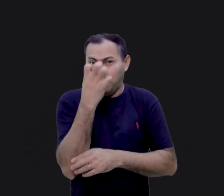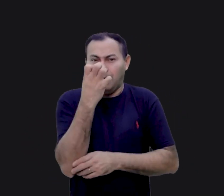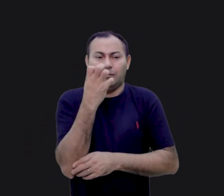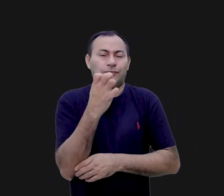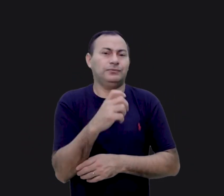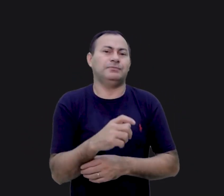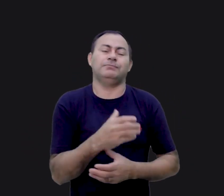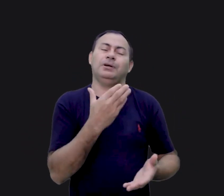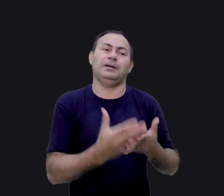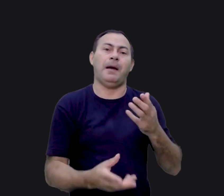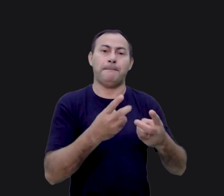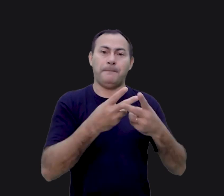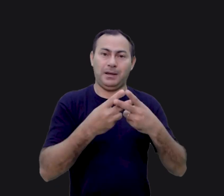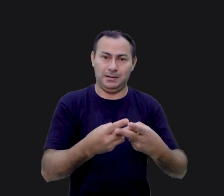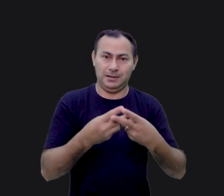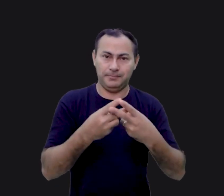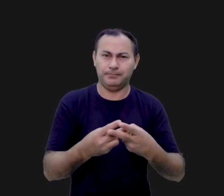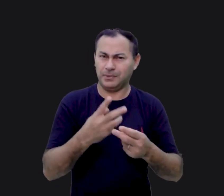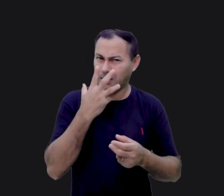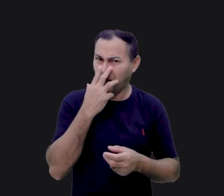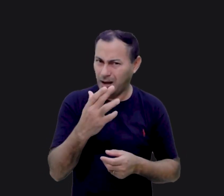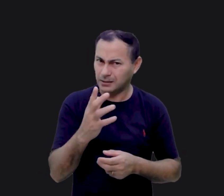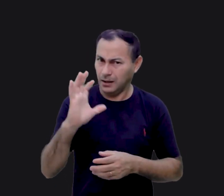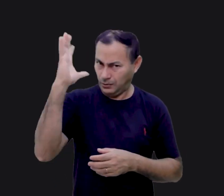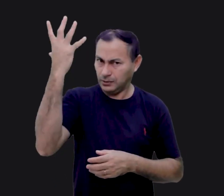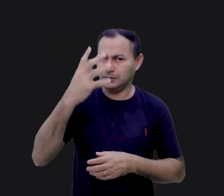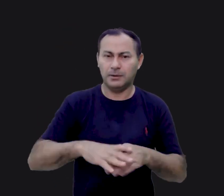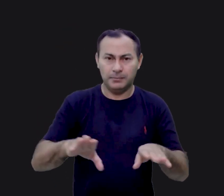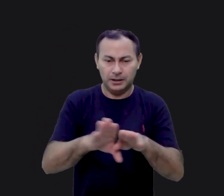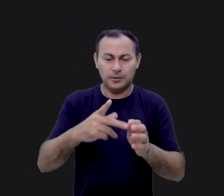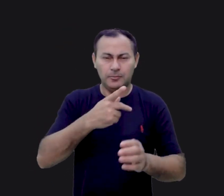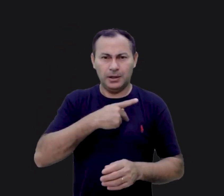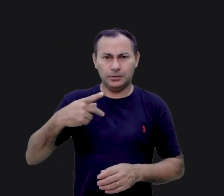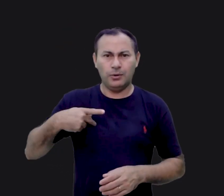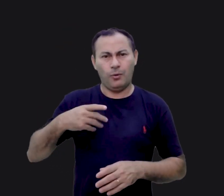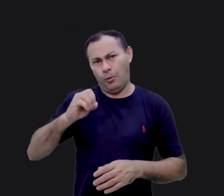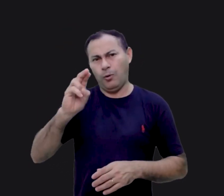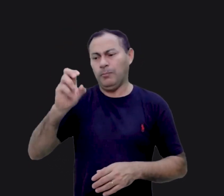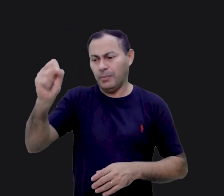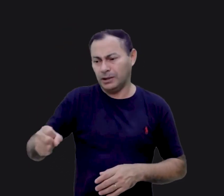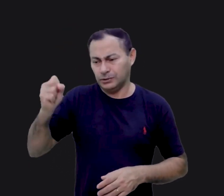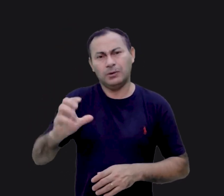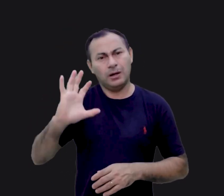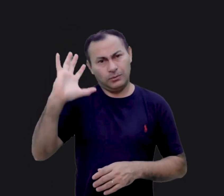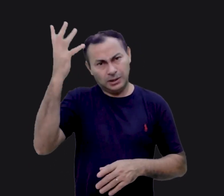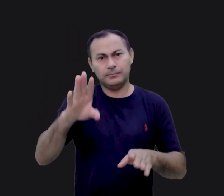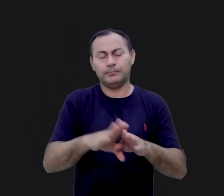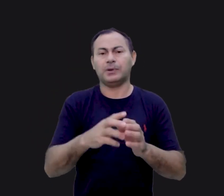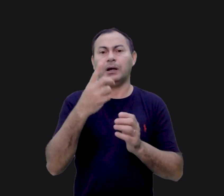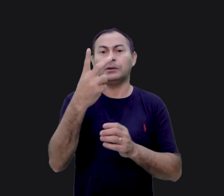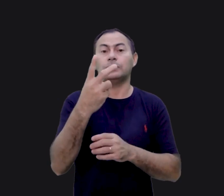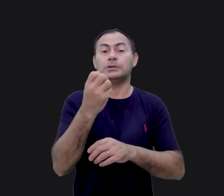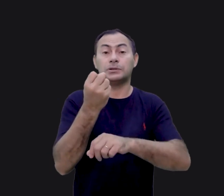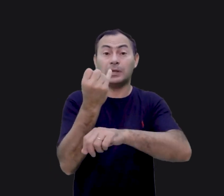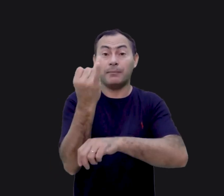bravo e perdi totalmente a paciência você não acha que isso acontece com Pastores não é pois é mas aconteceu comigo as duas da manhã